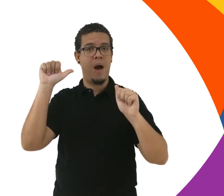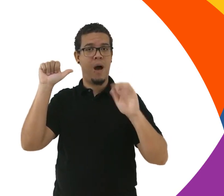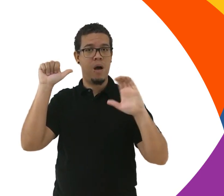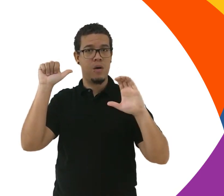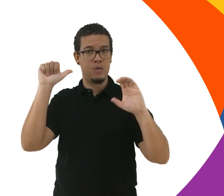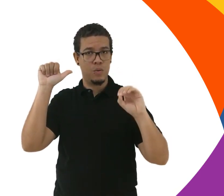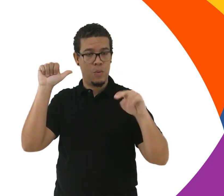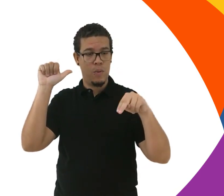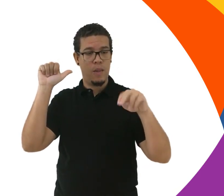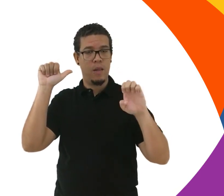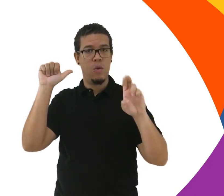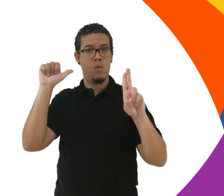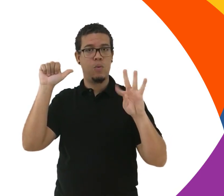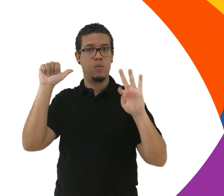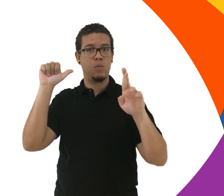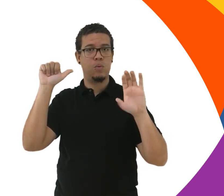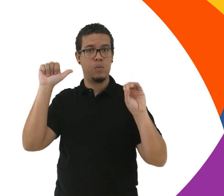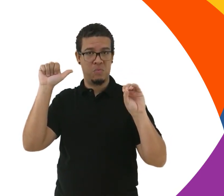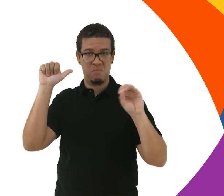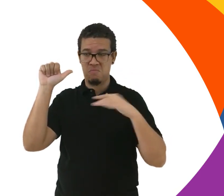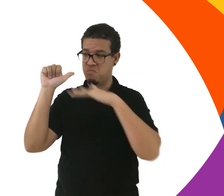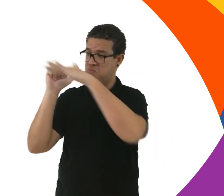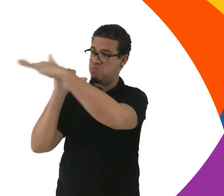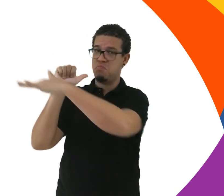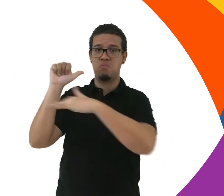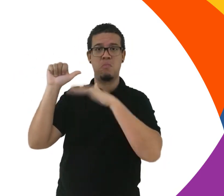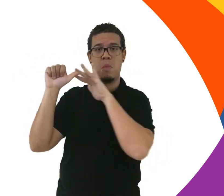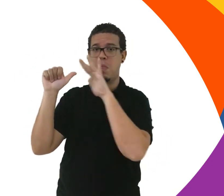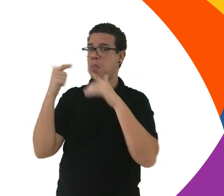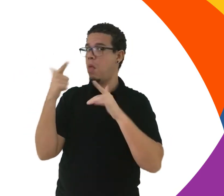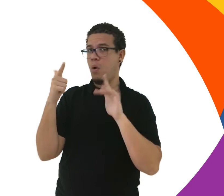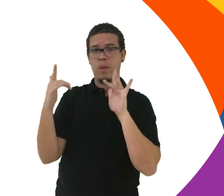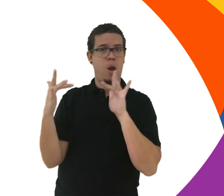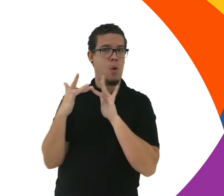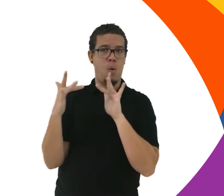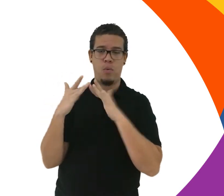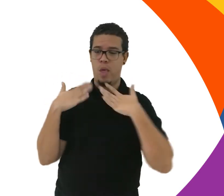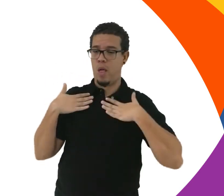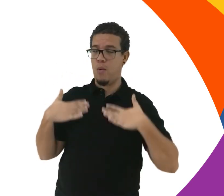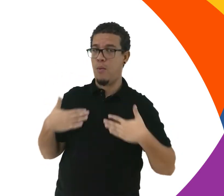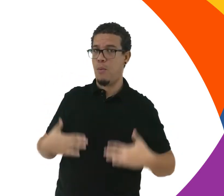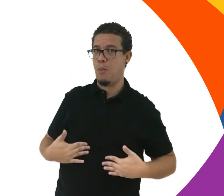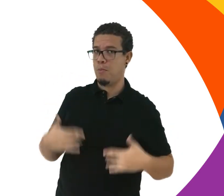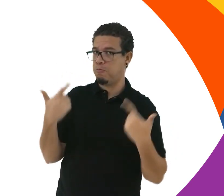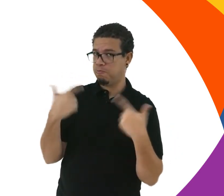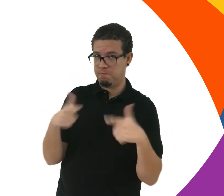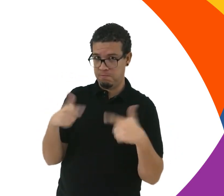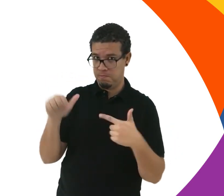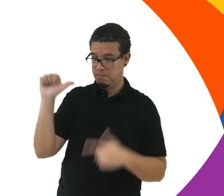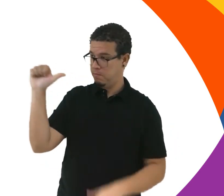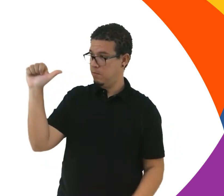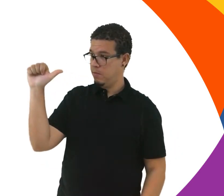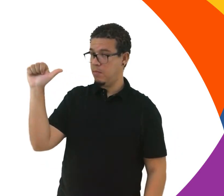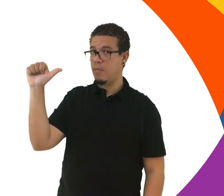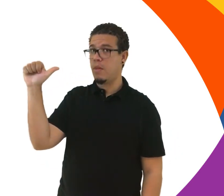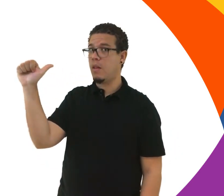aqui, nesse espaço neutro. Nesse espaço neutro, não tem contato com o